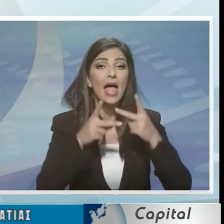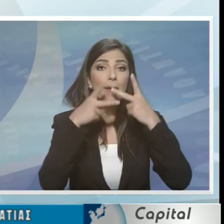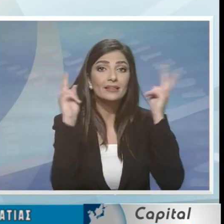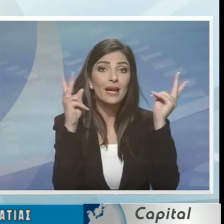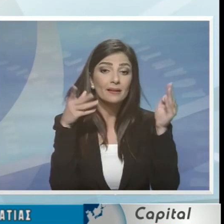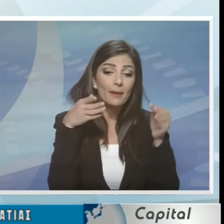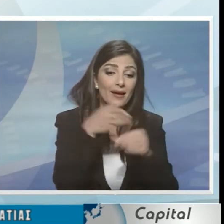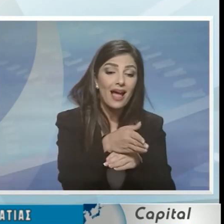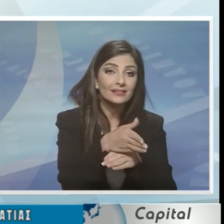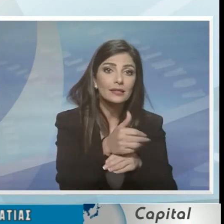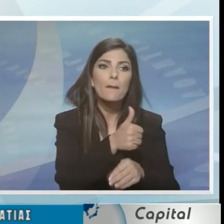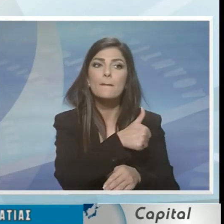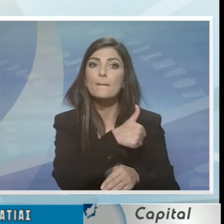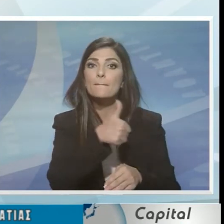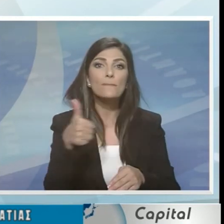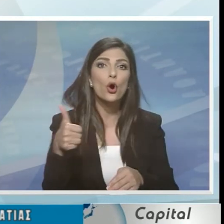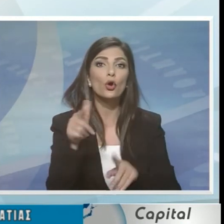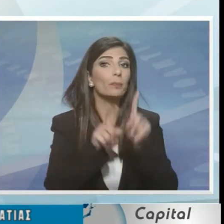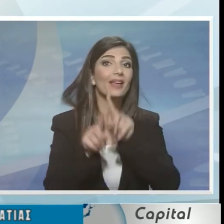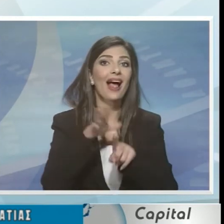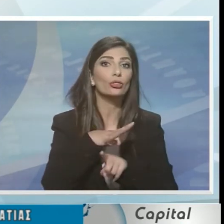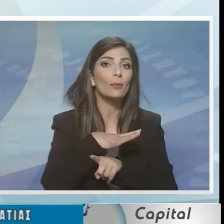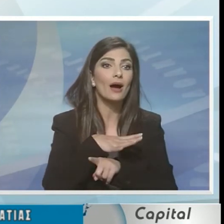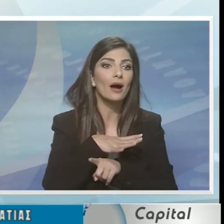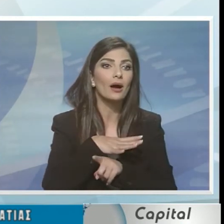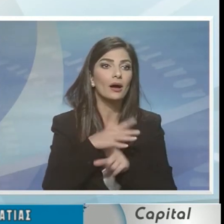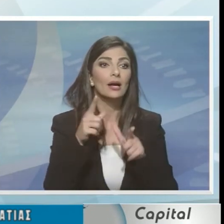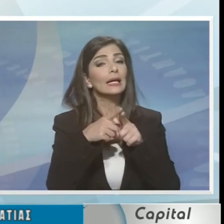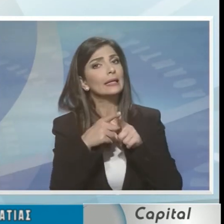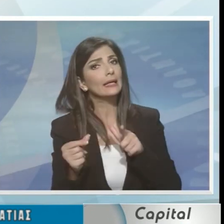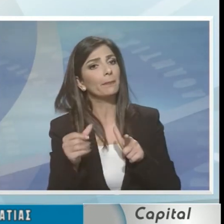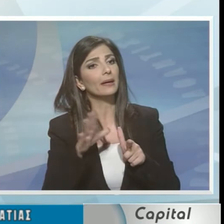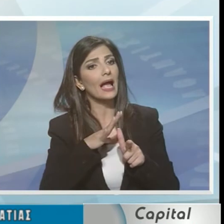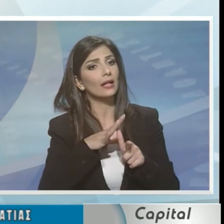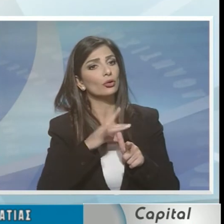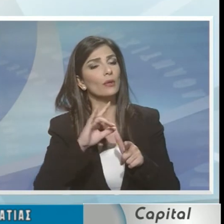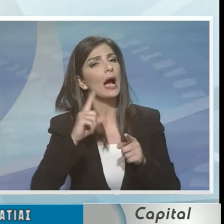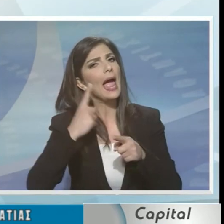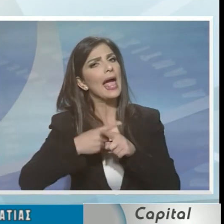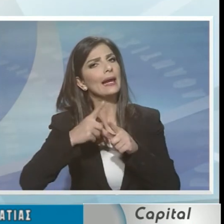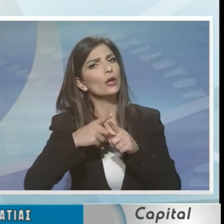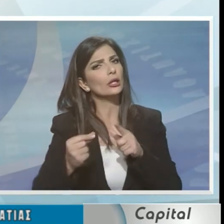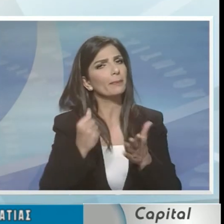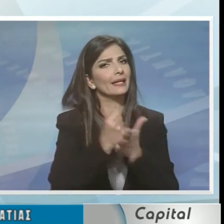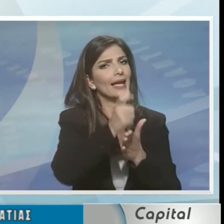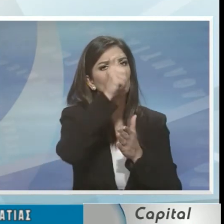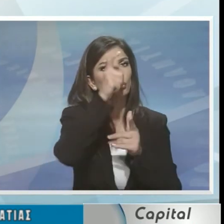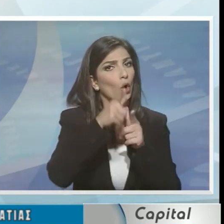οποία εμπίπτουν στις πιο κάτω κατηγορίες. Κύπροι πολίτες, Ελληνοκύπροι και